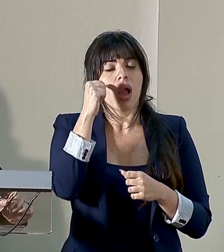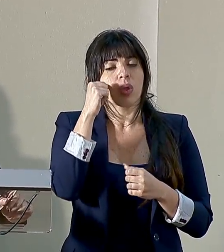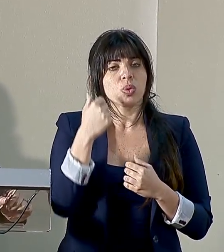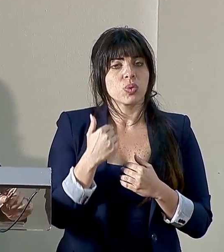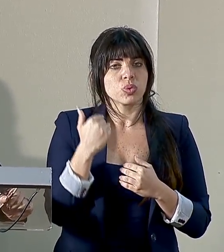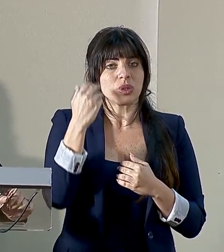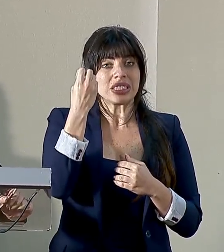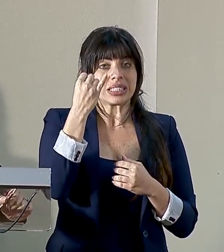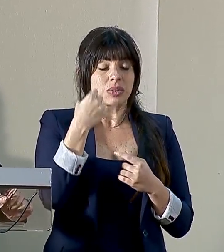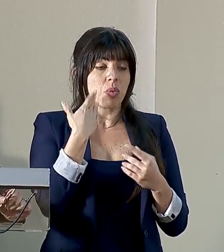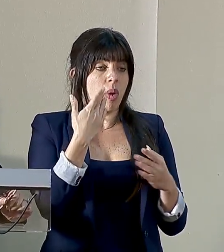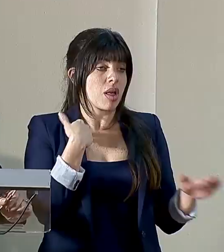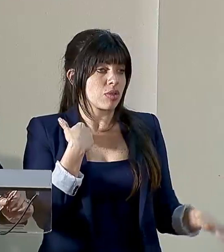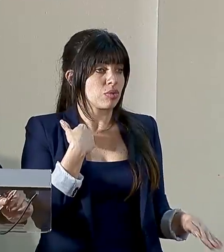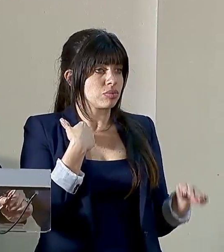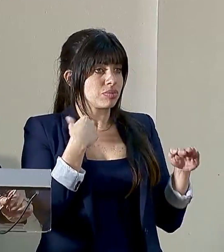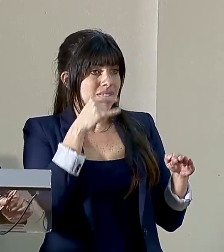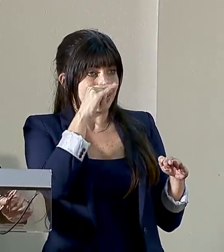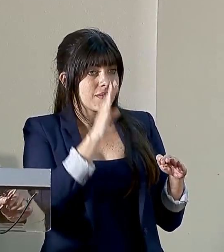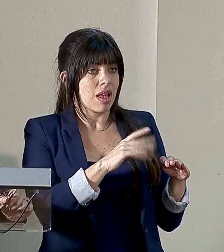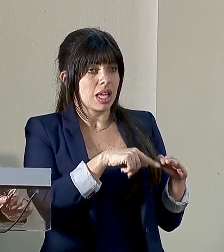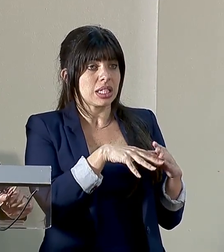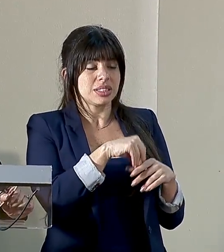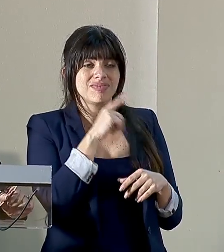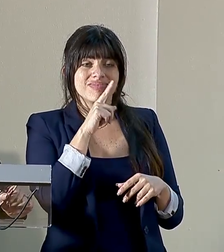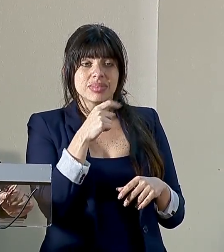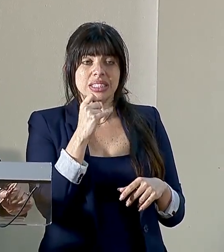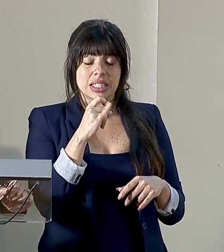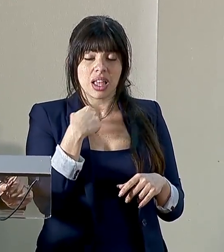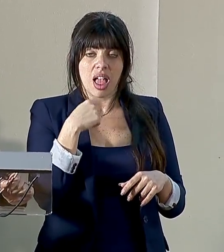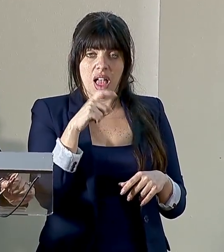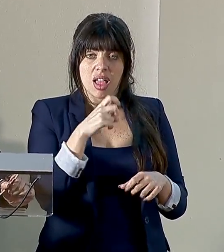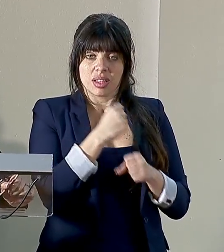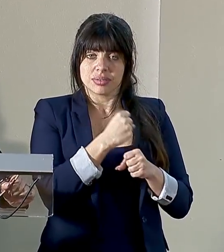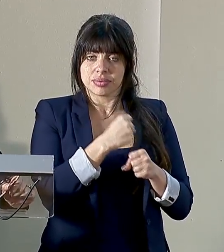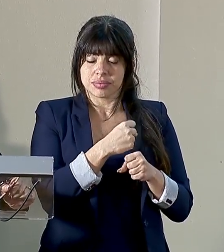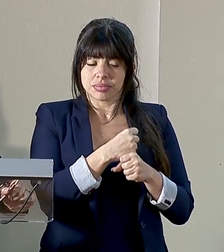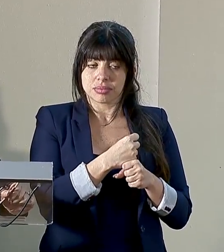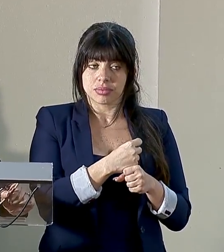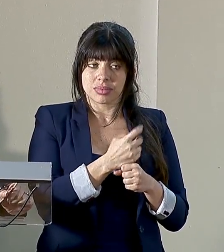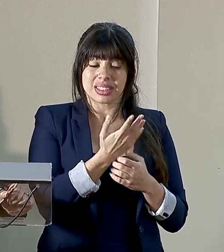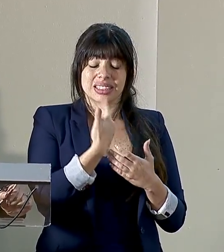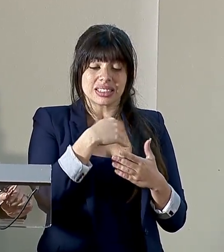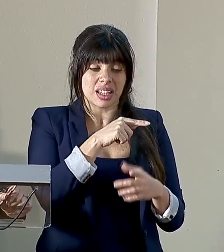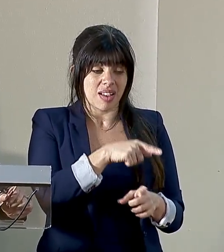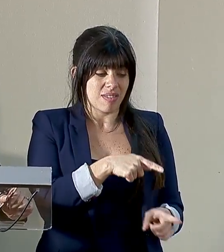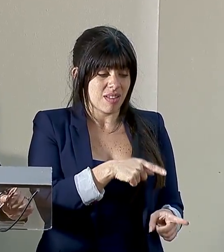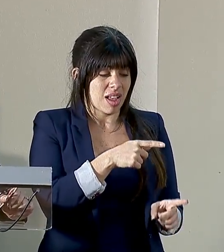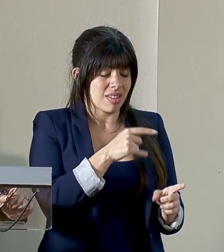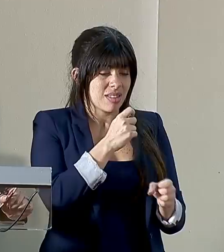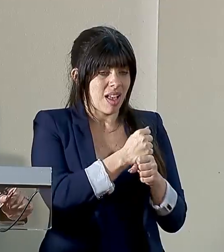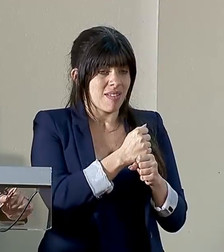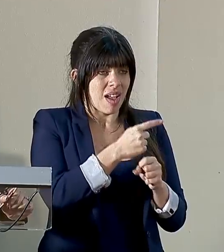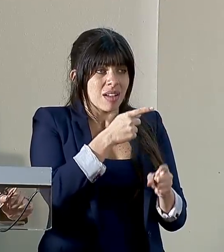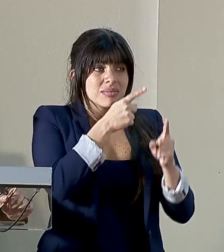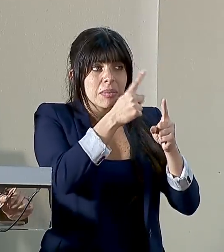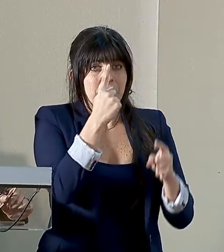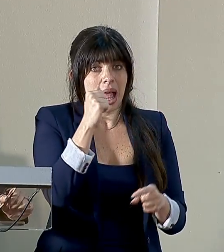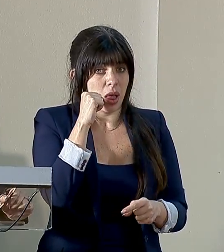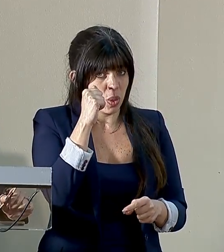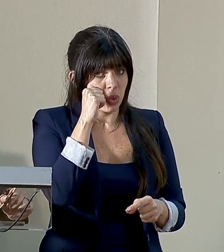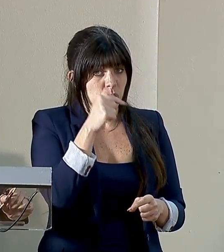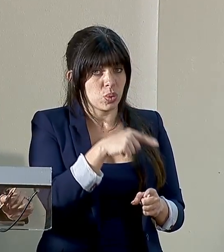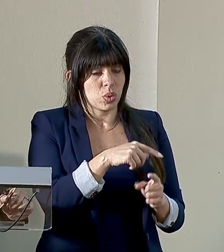adultos si durante nuestra infancia realmente tuvimos que ejercer trabajos que estaban destinados para personas